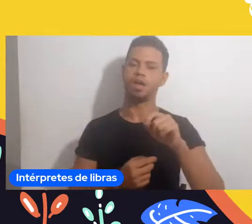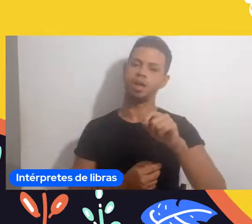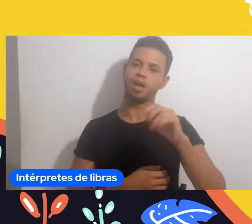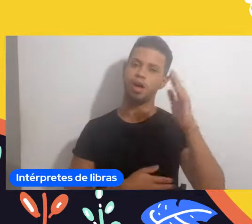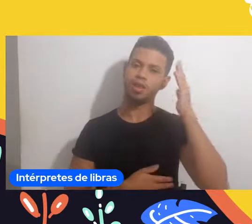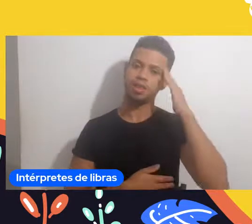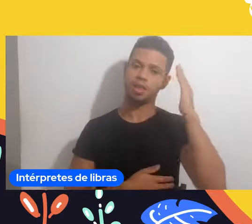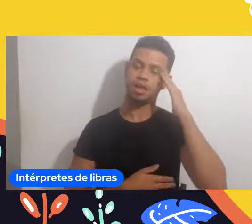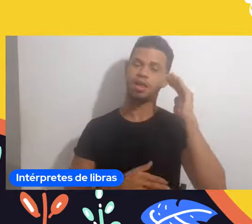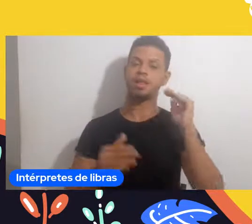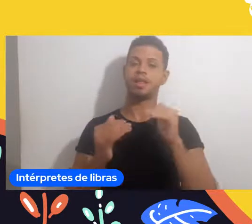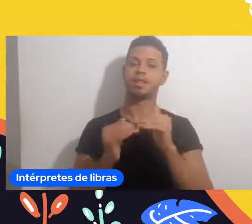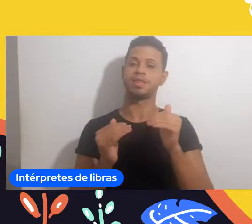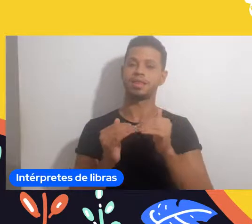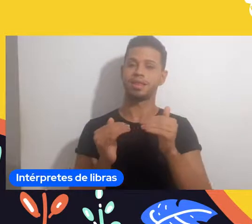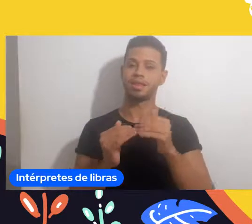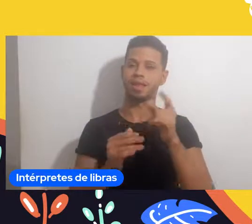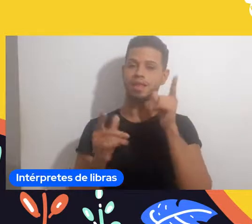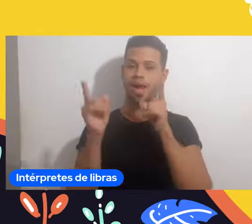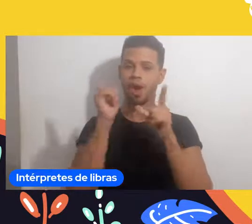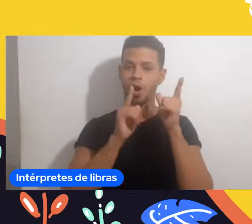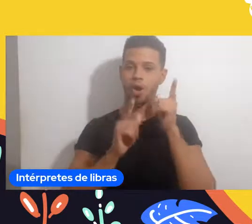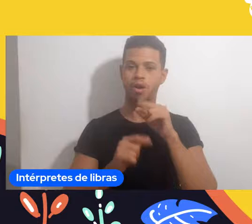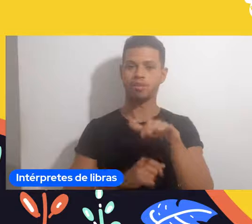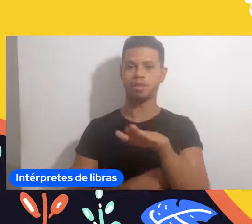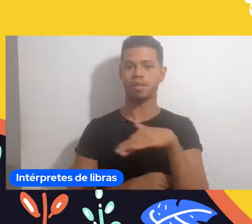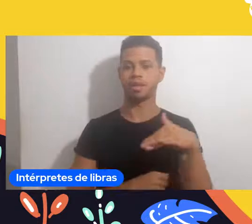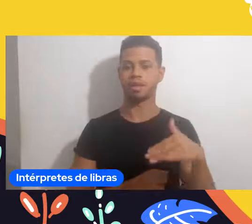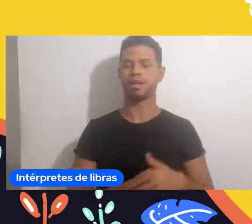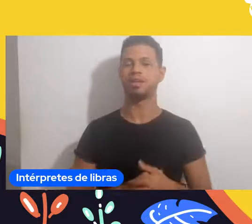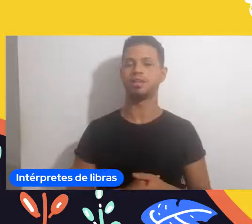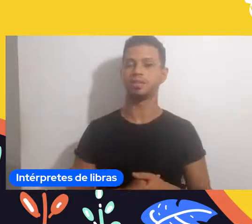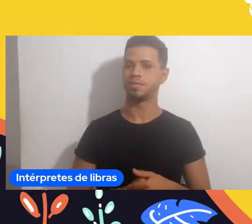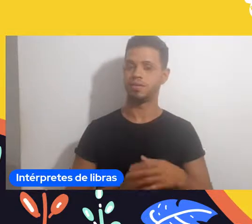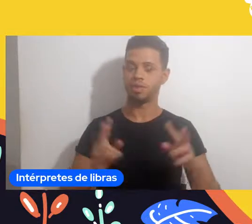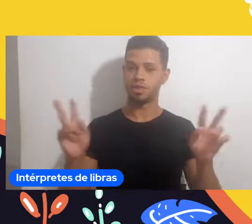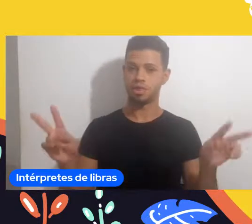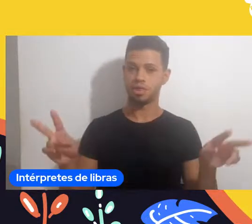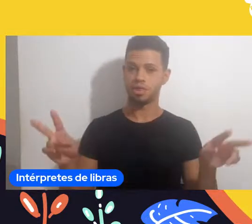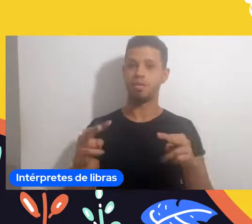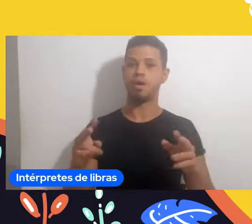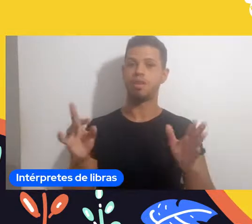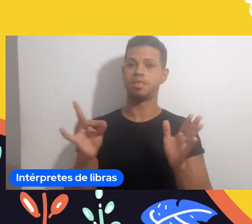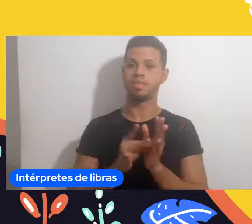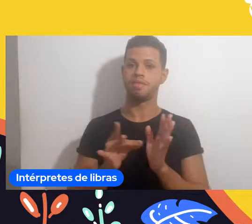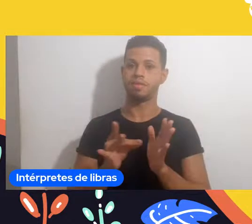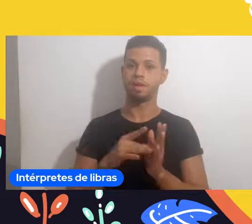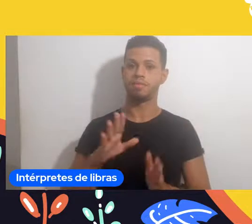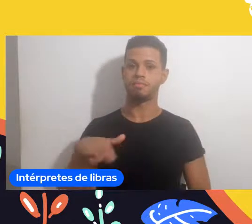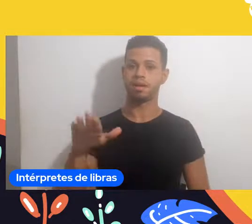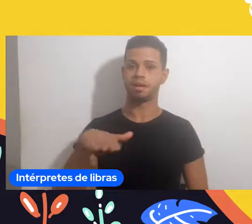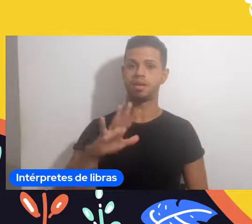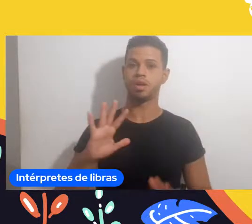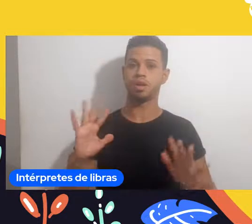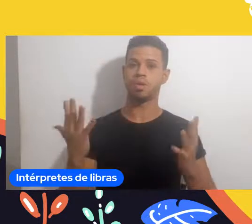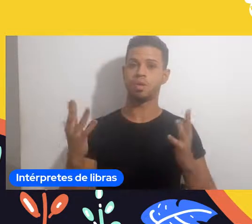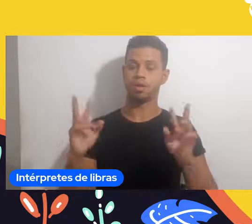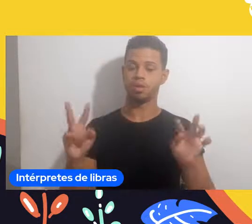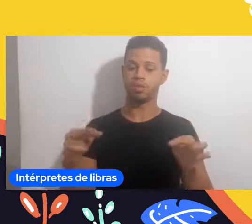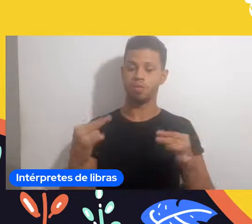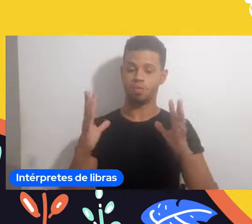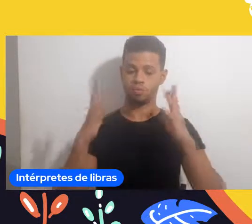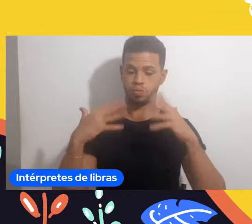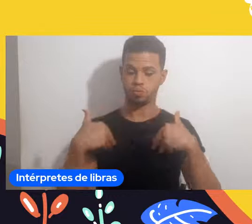da conquista dessas crianças. Então, quando eu olho verdadeiramente para a criança, quando o adulto está inteiro